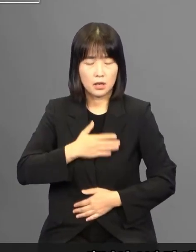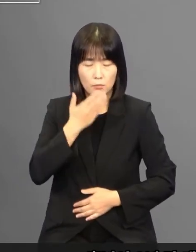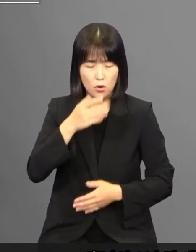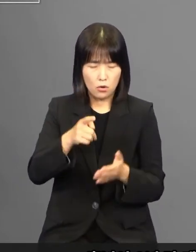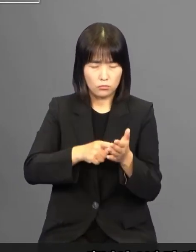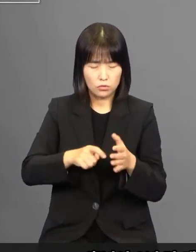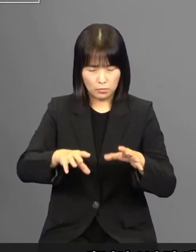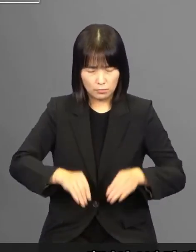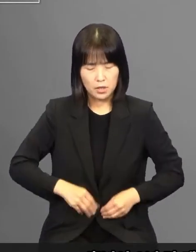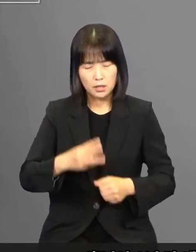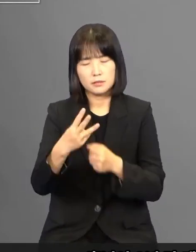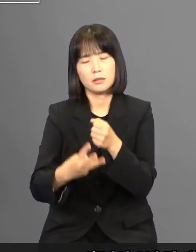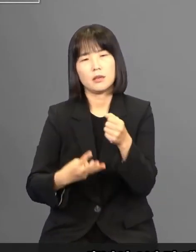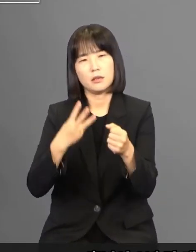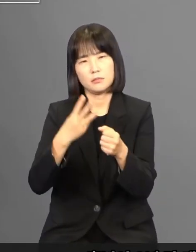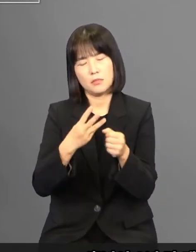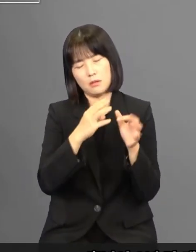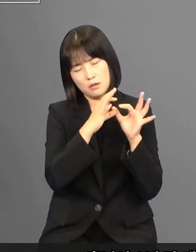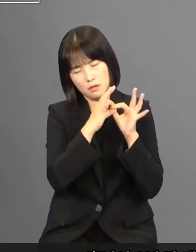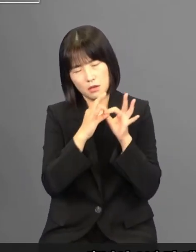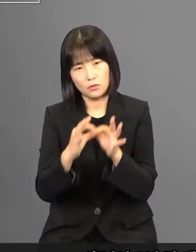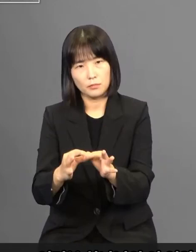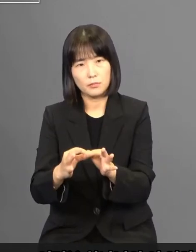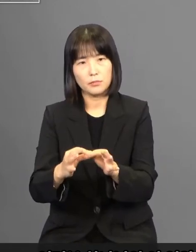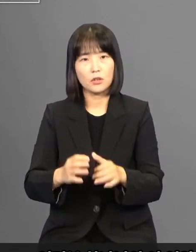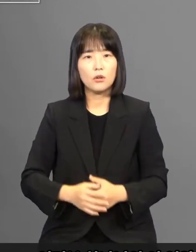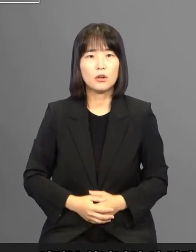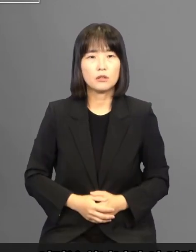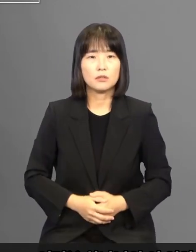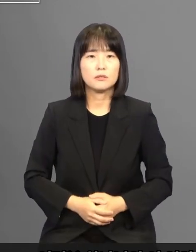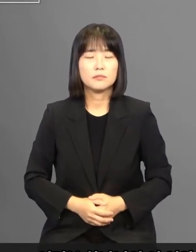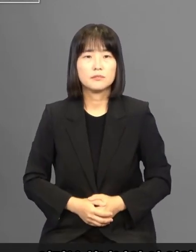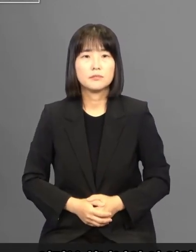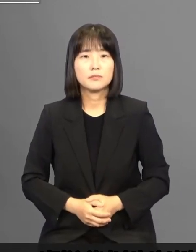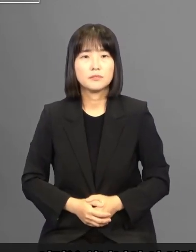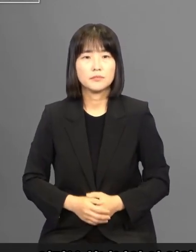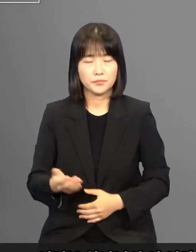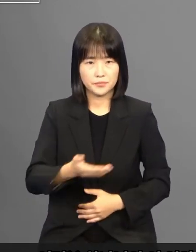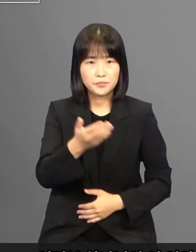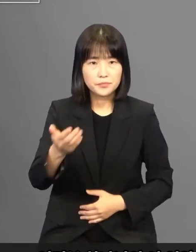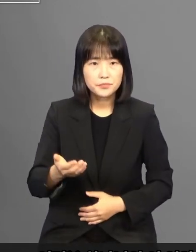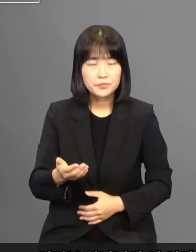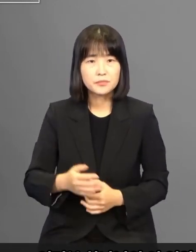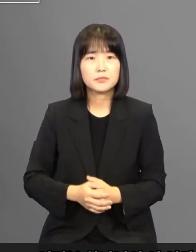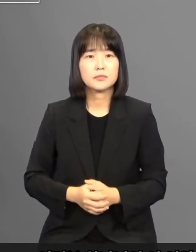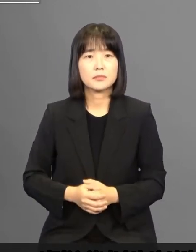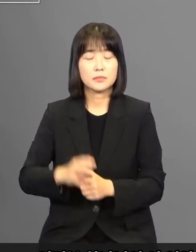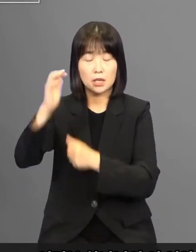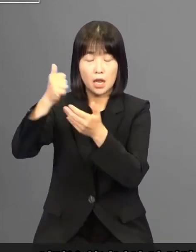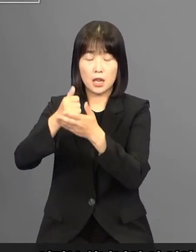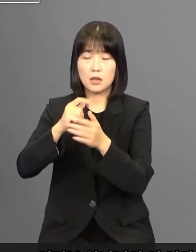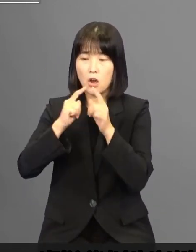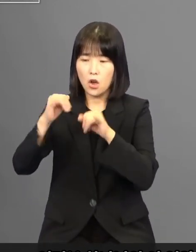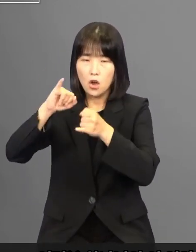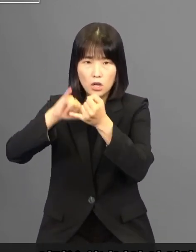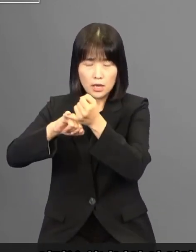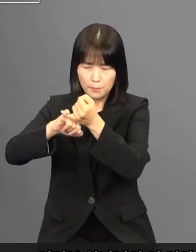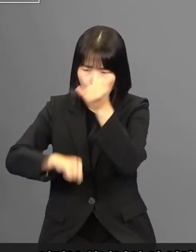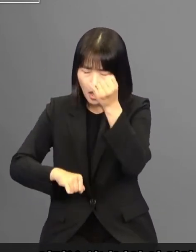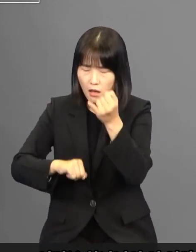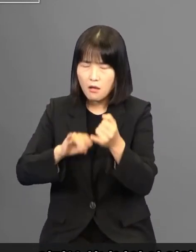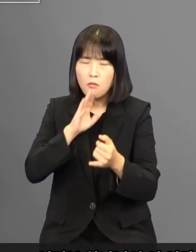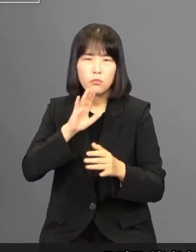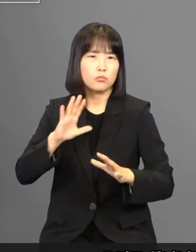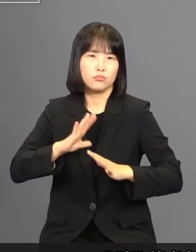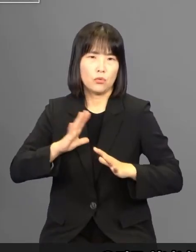계속 진행되고 있었던 것이죠. 여러분, 하나님의 이 언약을 깨는 것이 이토록 무서운